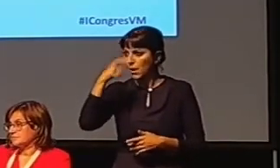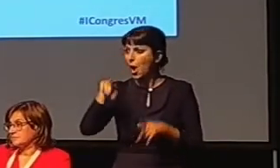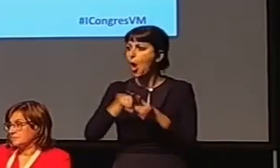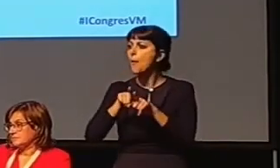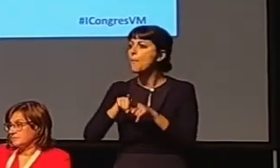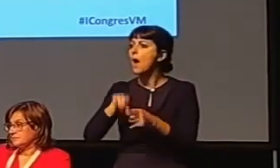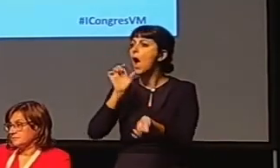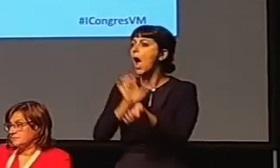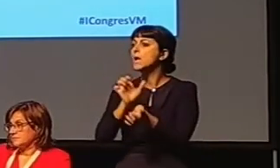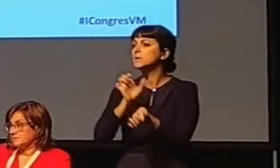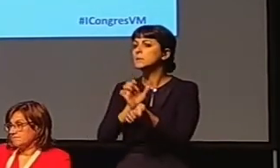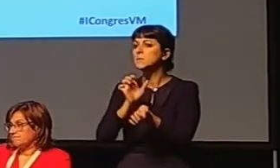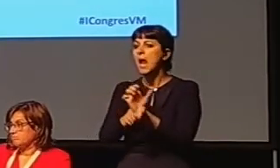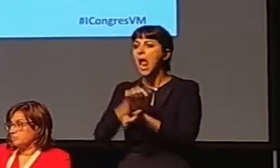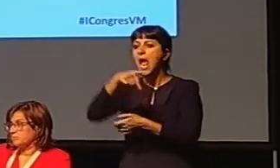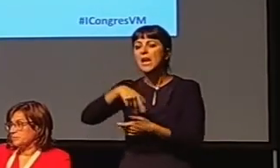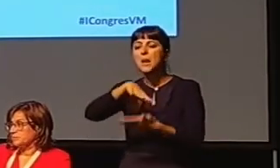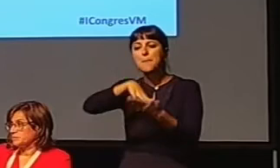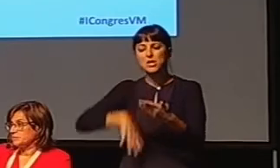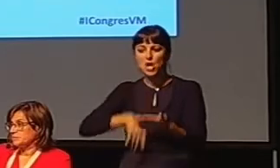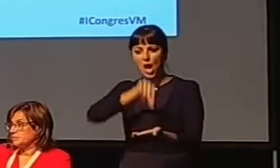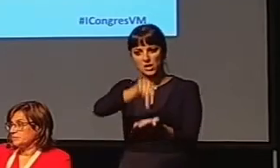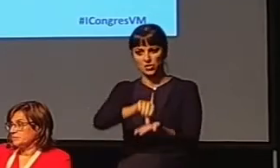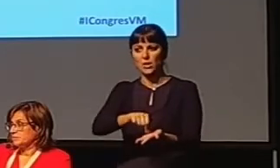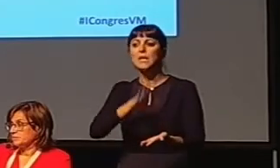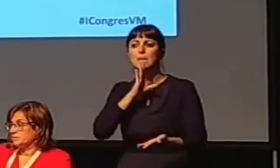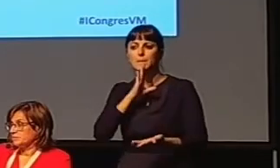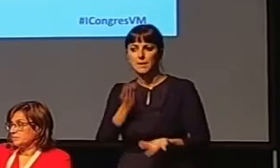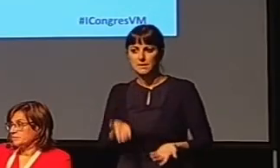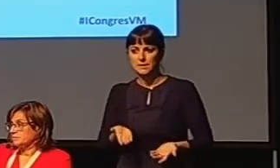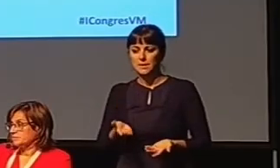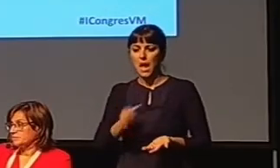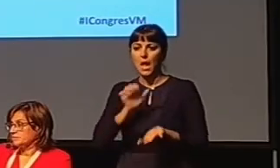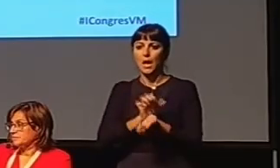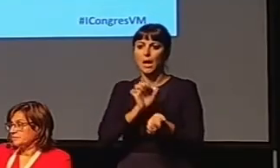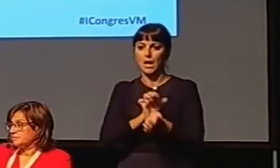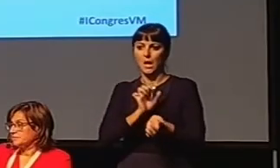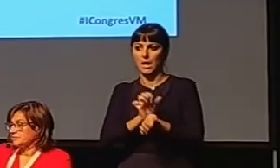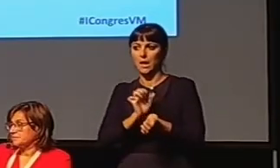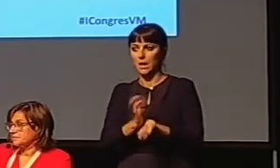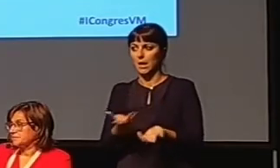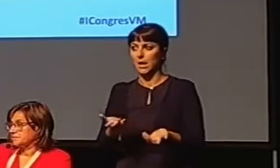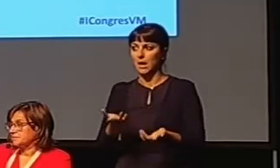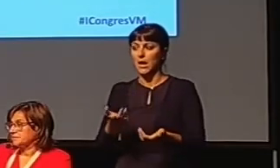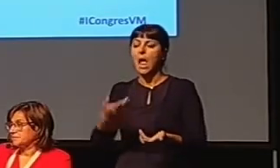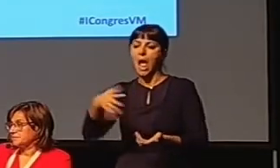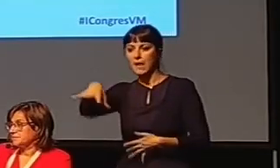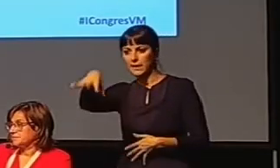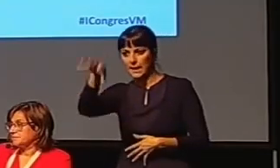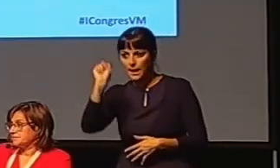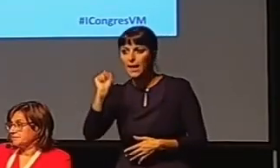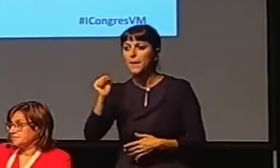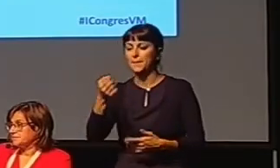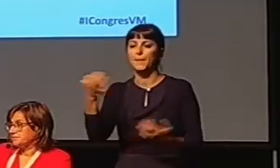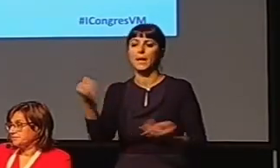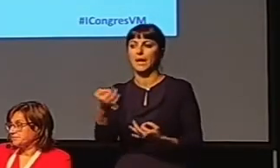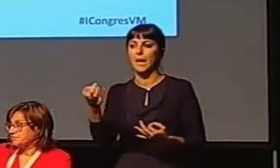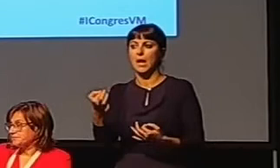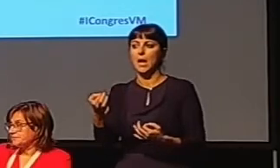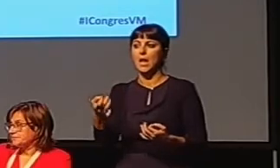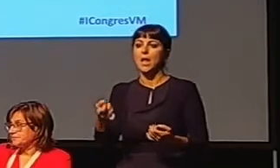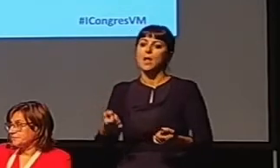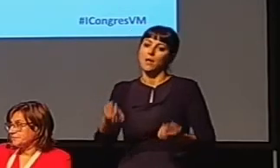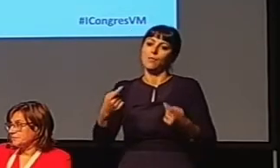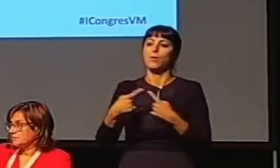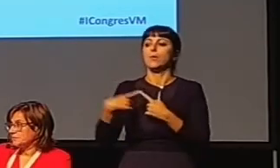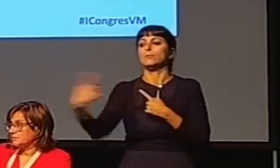a Barcelona, ciutat, no? És perquè entenem, no? Entre altres coses, que el tema de